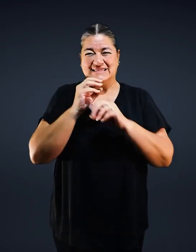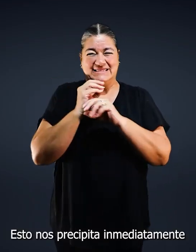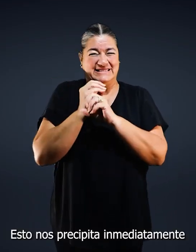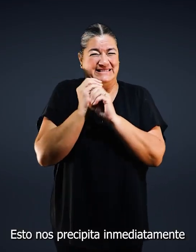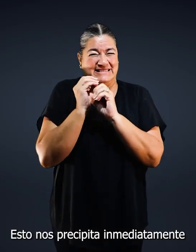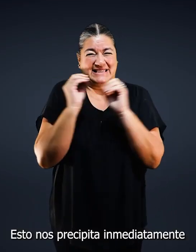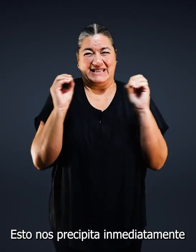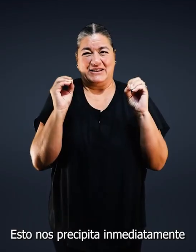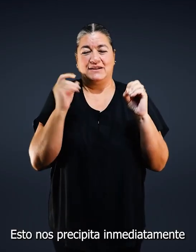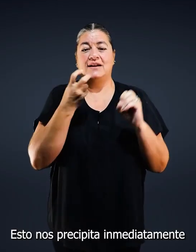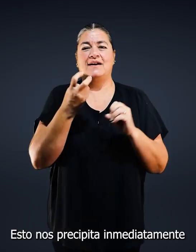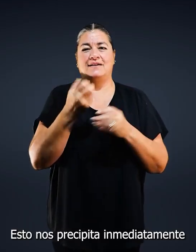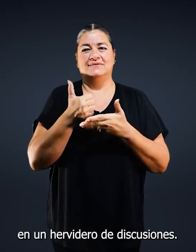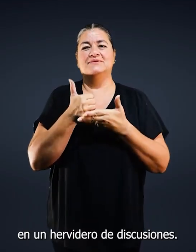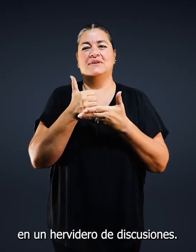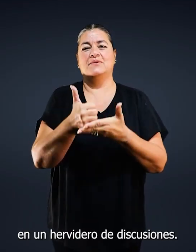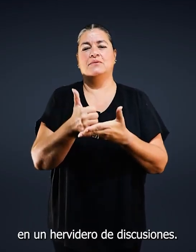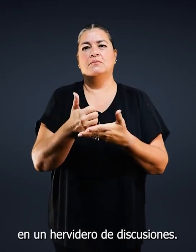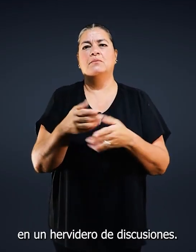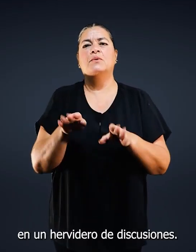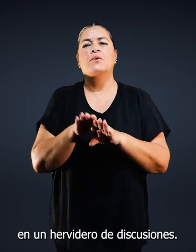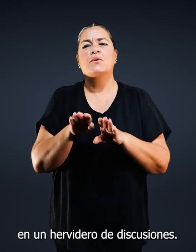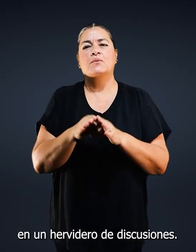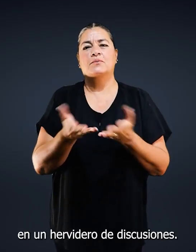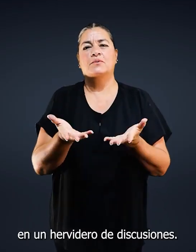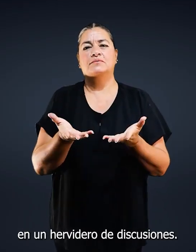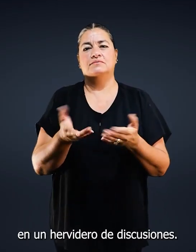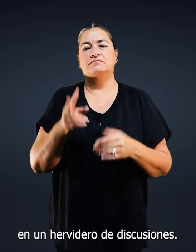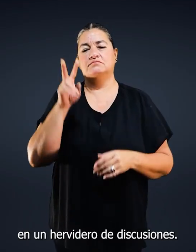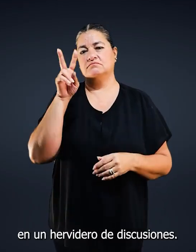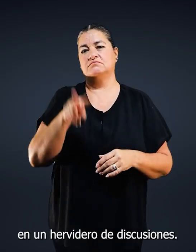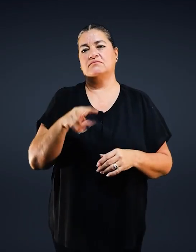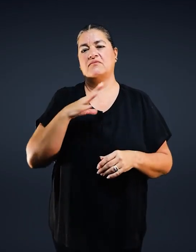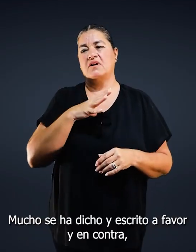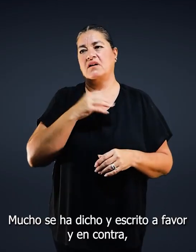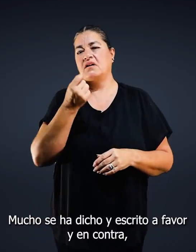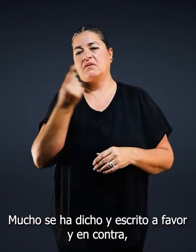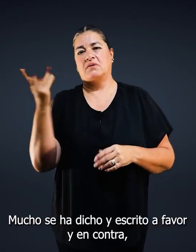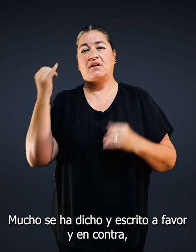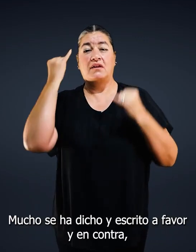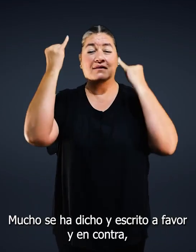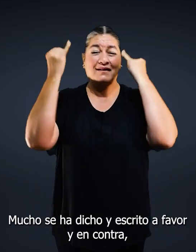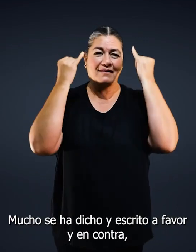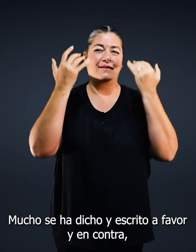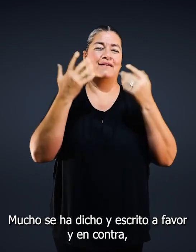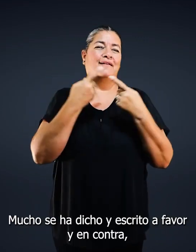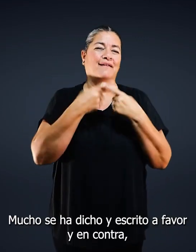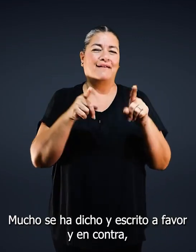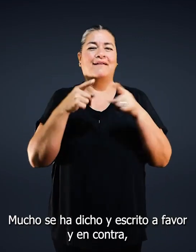Esto nos precipita inmediatamente en un hervidero de discusiones, Mucho se ha dicho y escrito a favor y en contra,